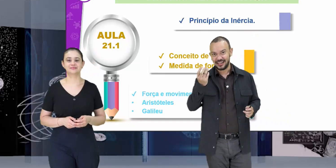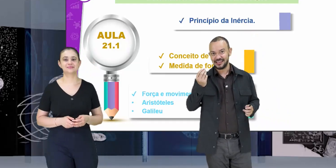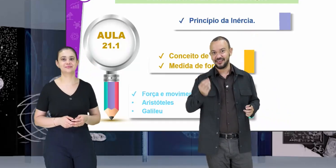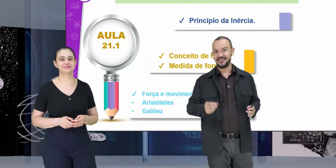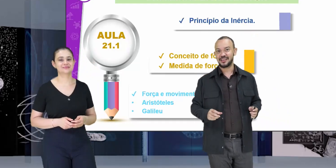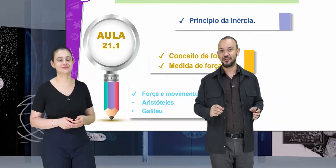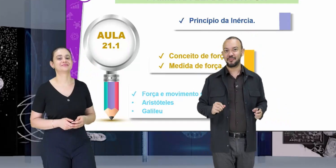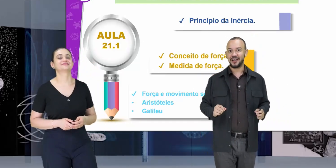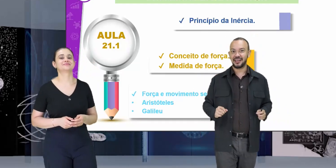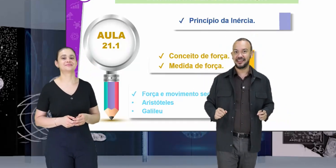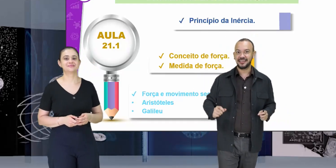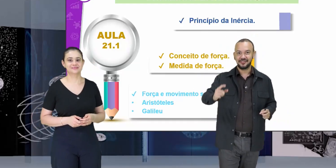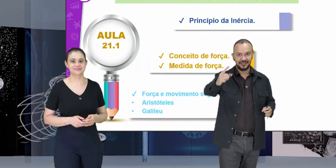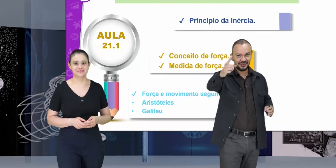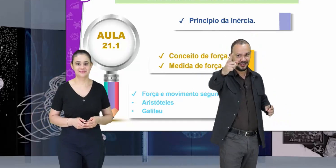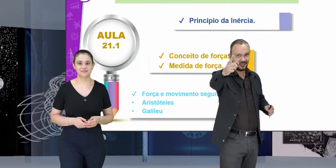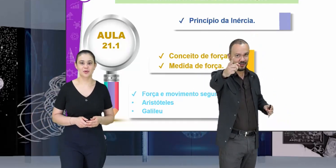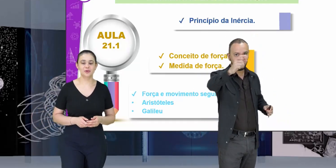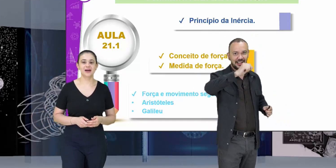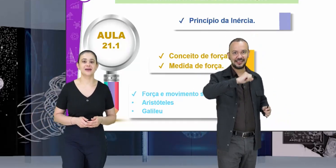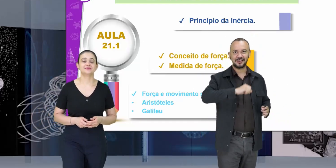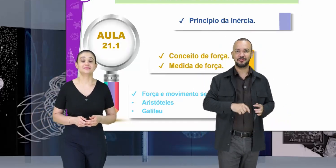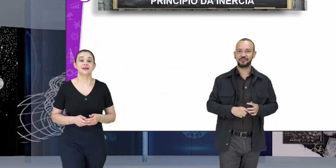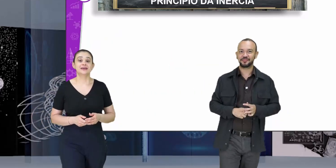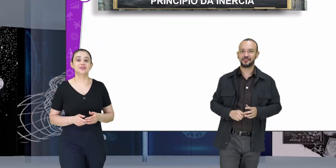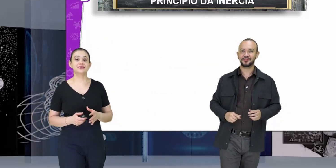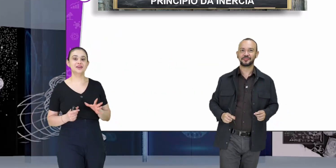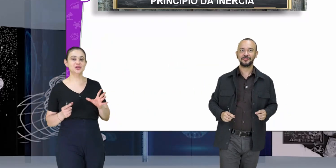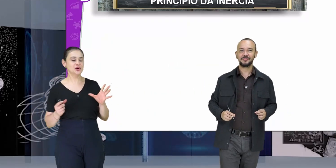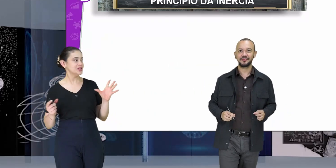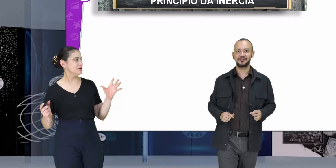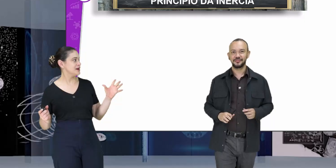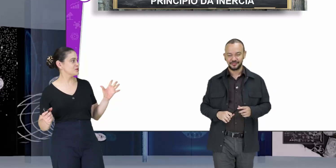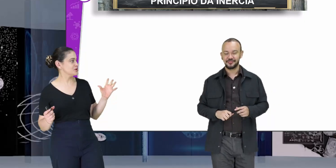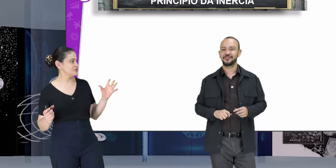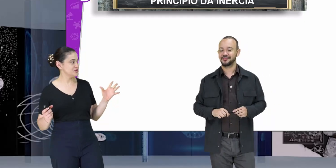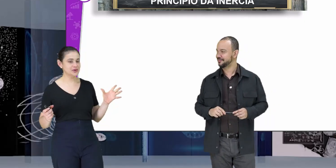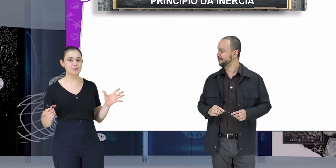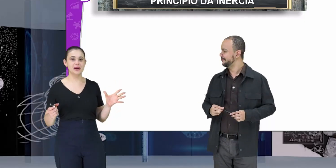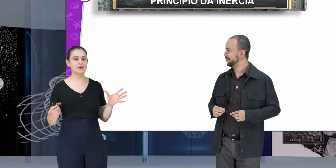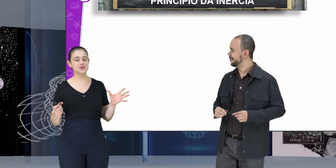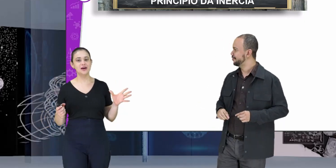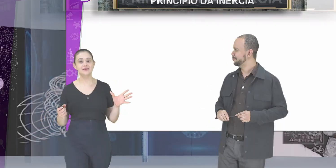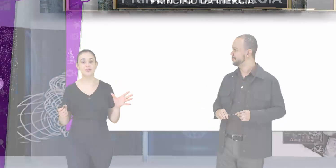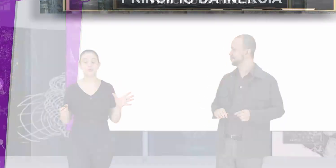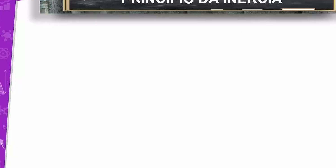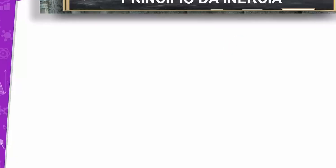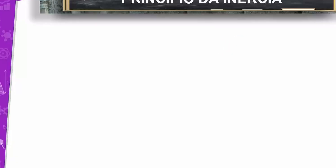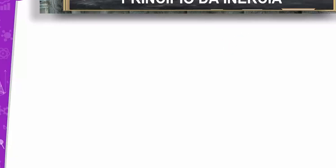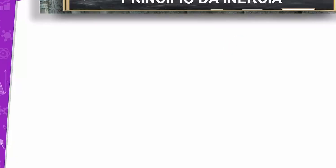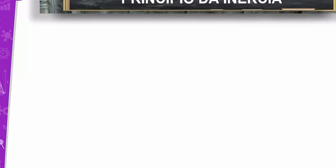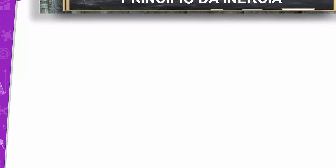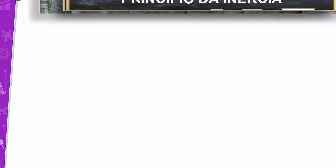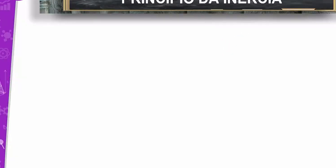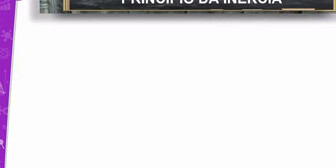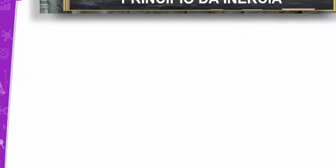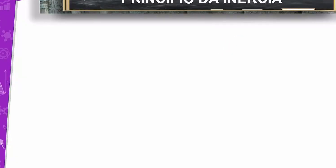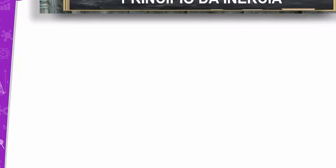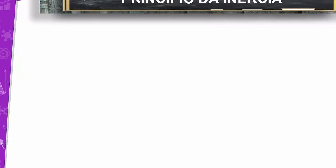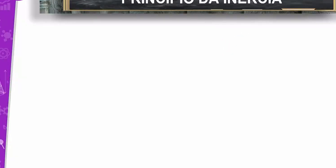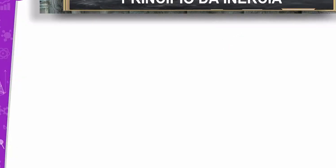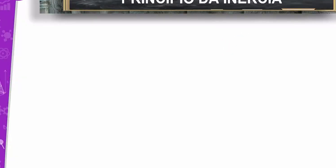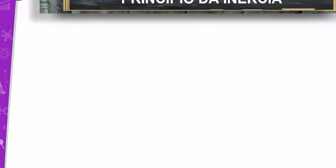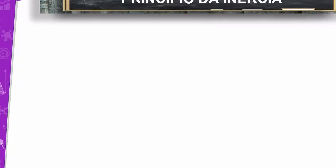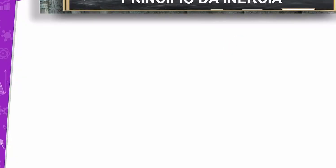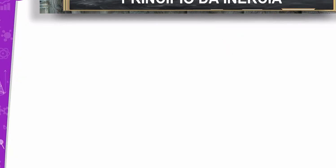aula tá assim, ó, se prepara aí. Vamos nessa! Dizia a história, né, Michael? Já ouviu que um belo dia Newton estava debaixo de uma